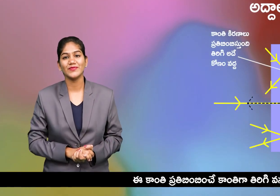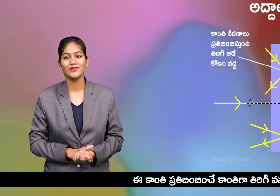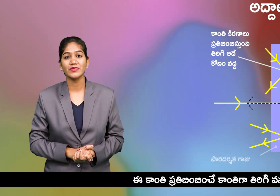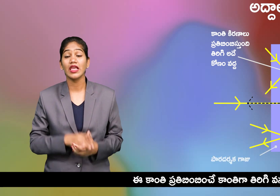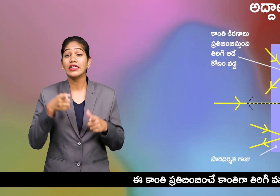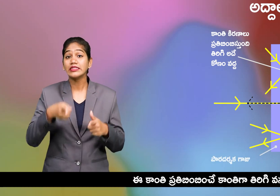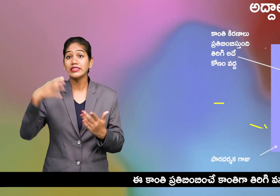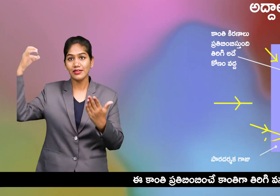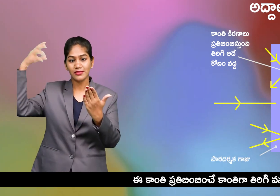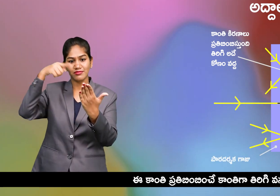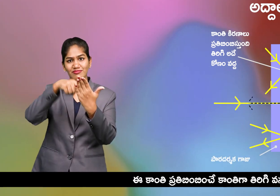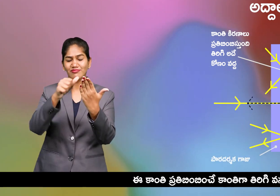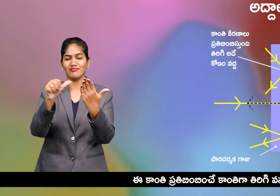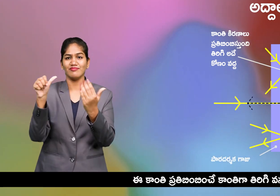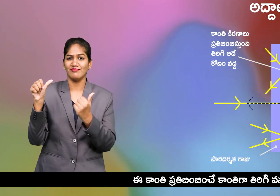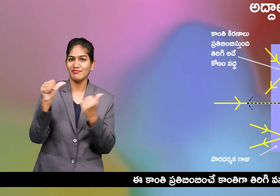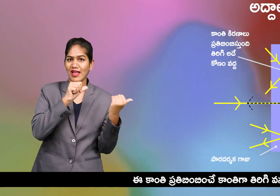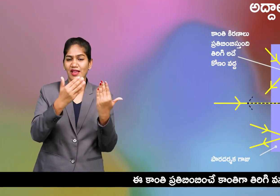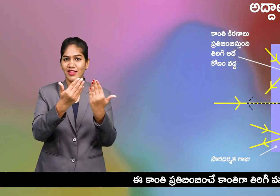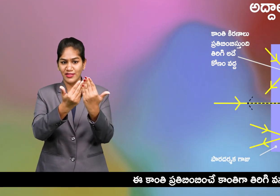ఈ కాంతి ప్రతిబింబించే కాంతిగా తిరిగి వస్తుంది.